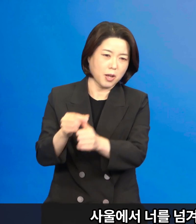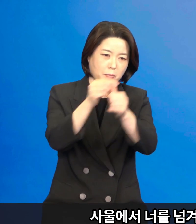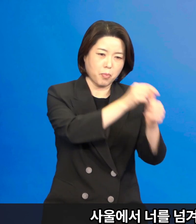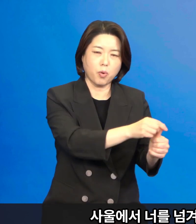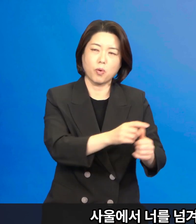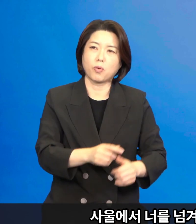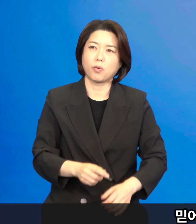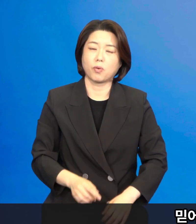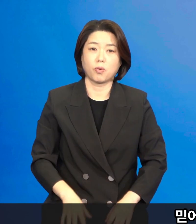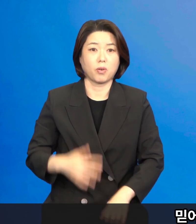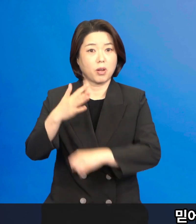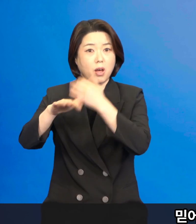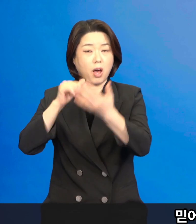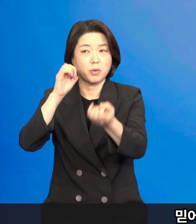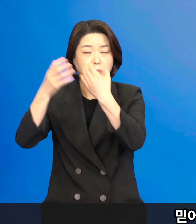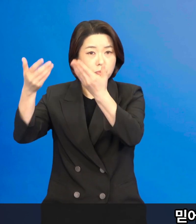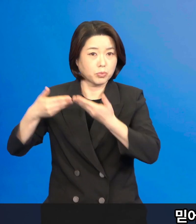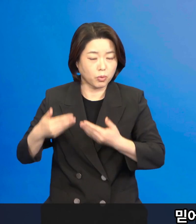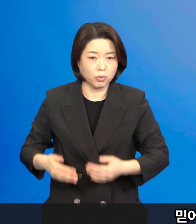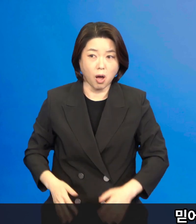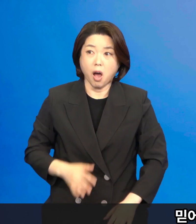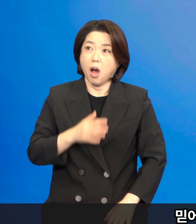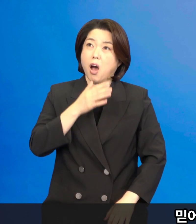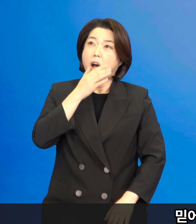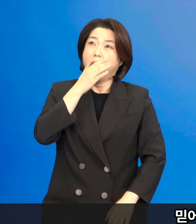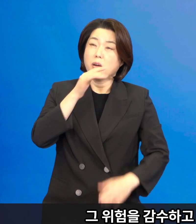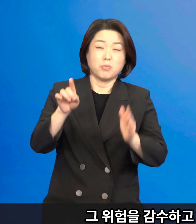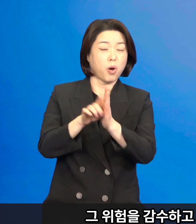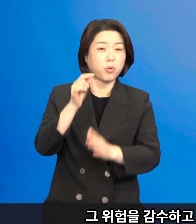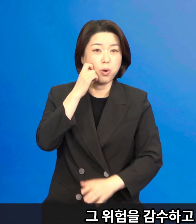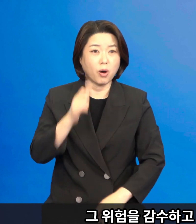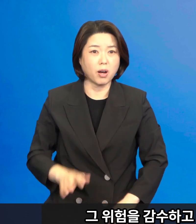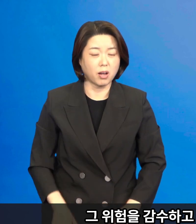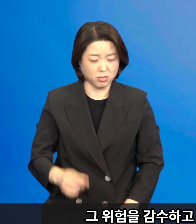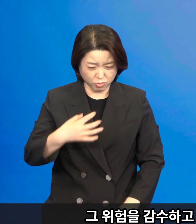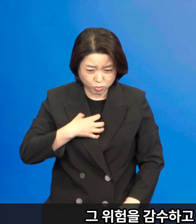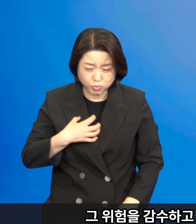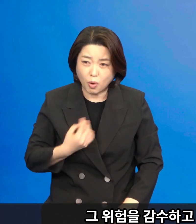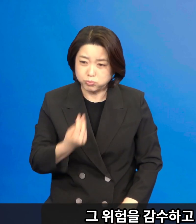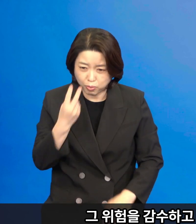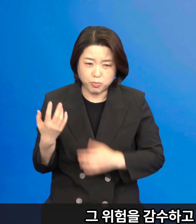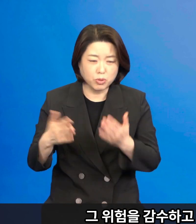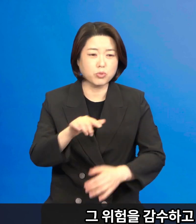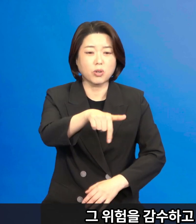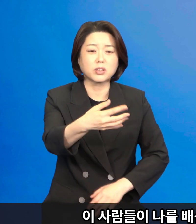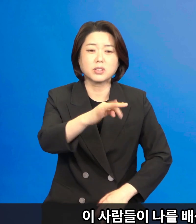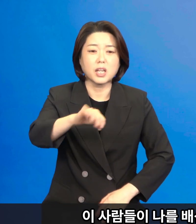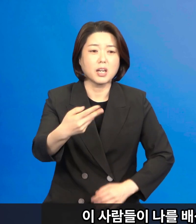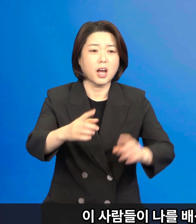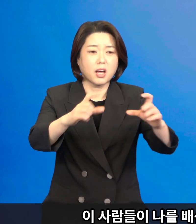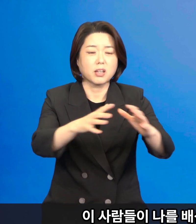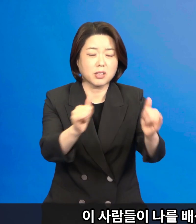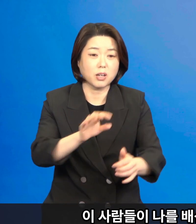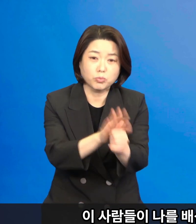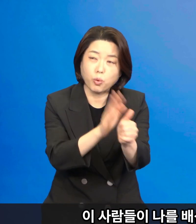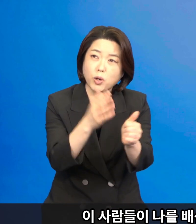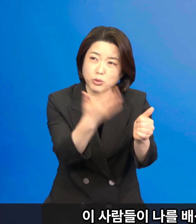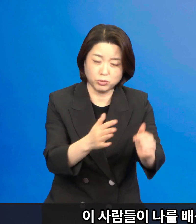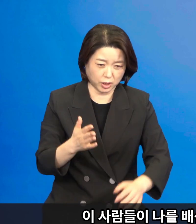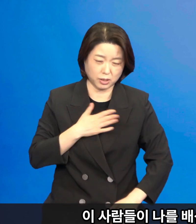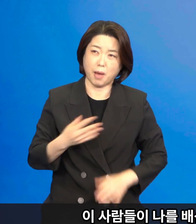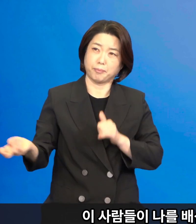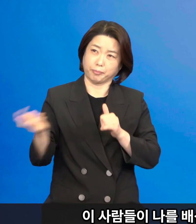답변이었습니다. 믿어지지 않았어요. 그 위험을 감수하고 그일라 사람들을 구해주는데 이 사람들이 나를